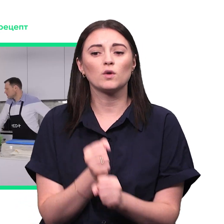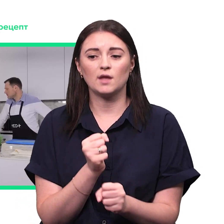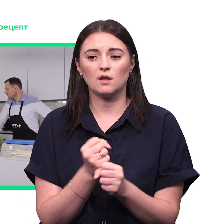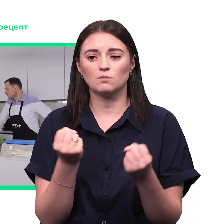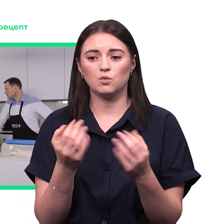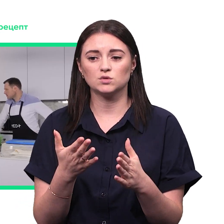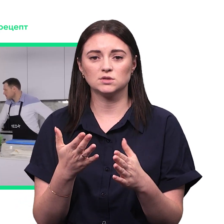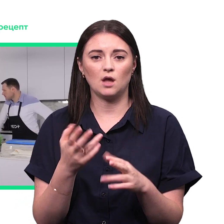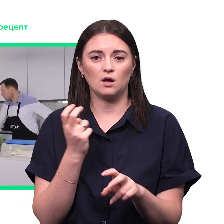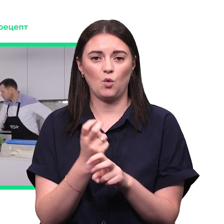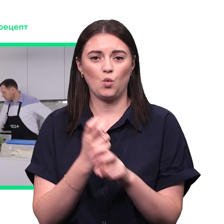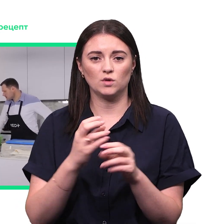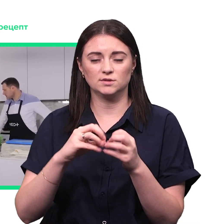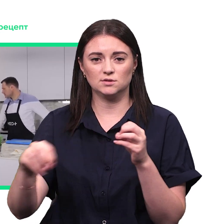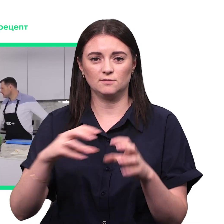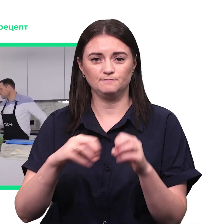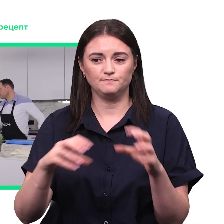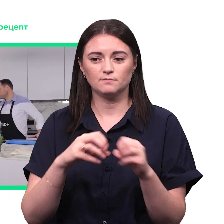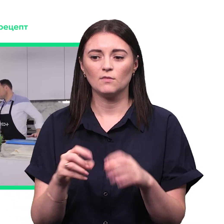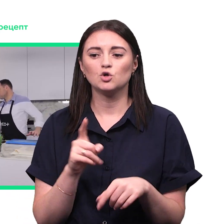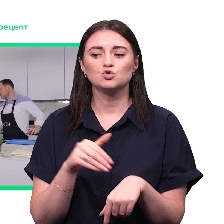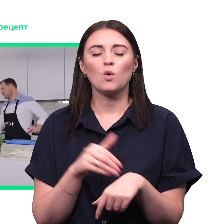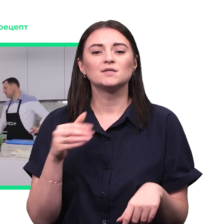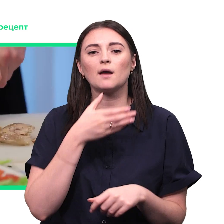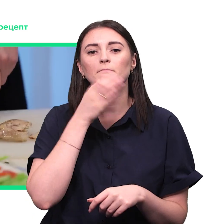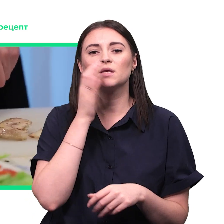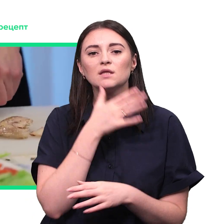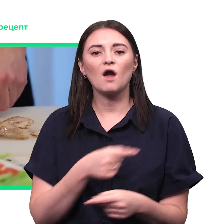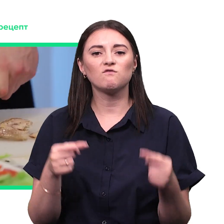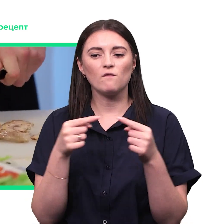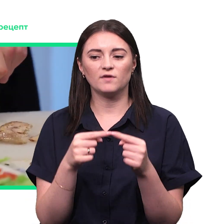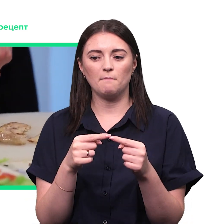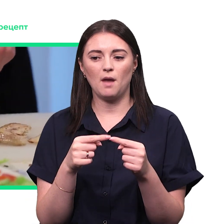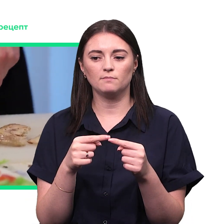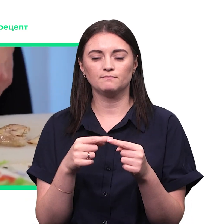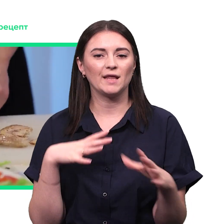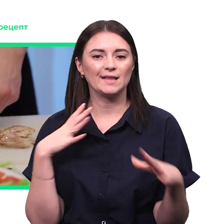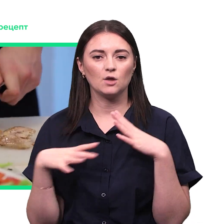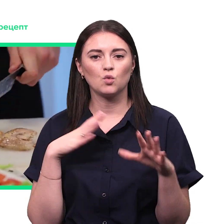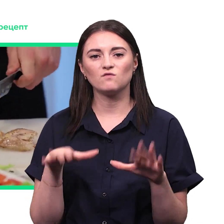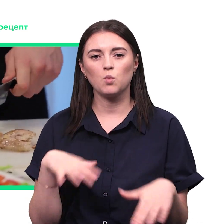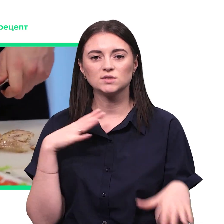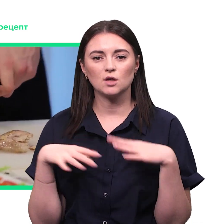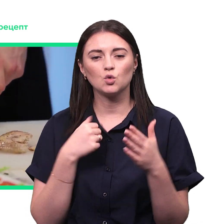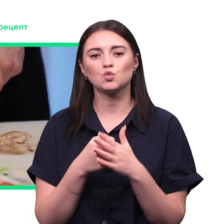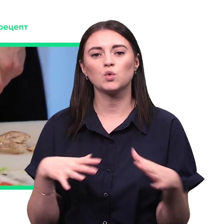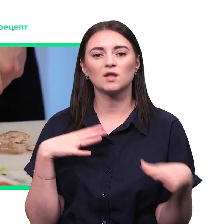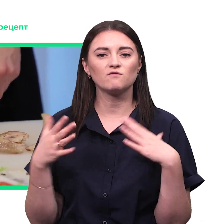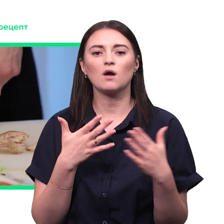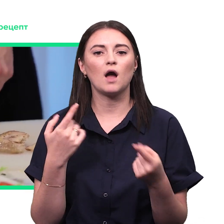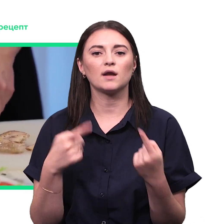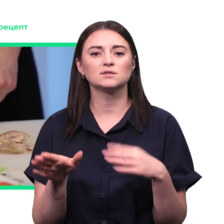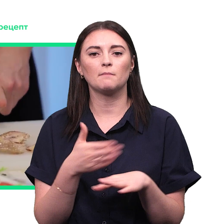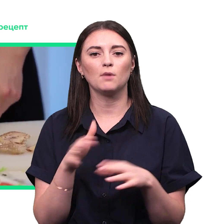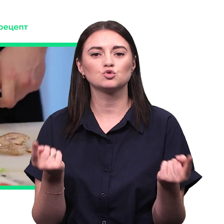Просто отделять от кости мясо. А что касается питья во время тренировок, после тренировок, до тренировок? Какая разница